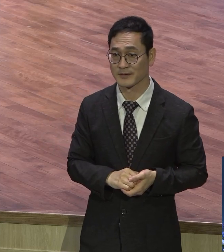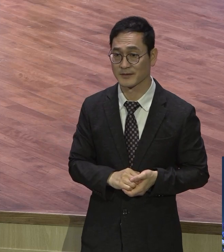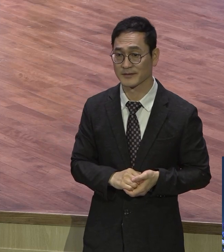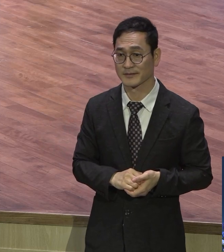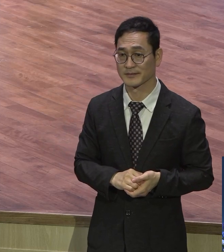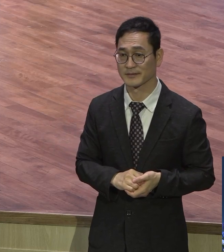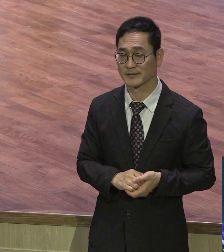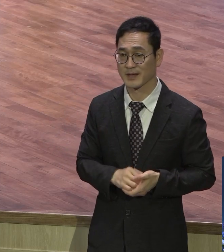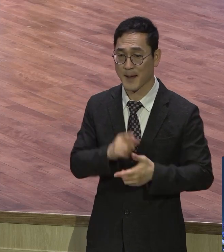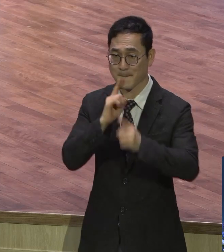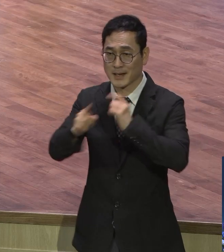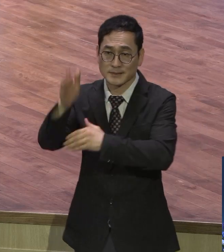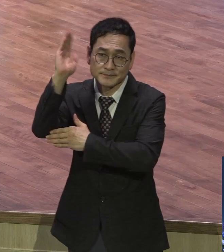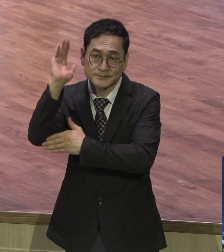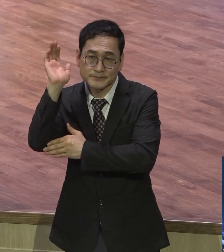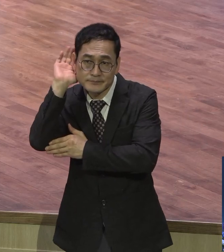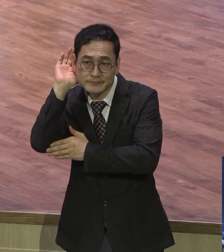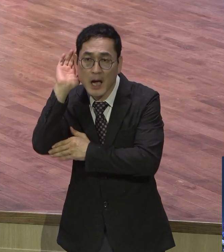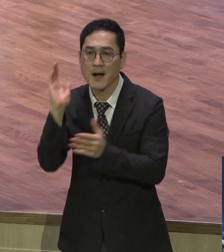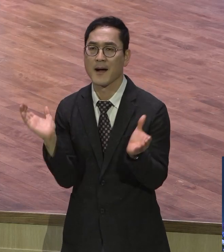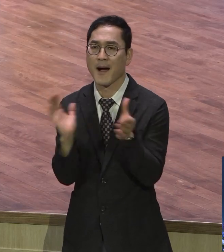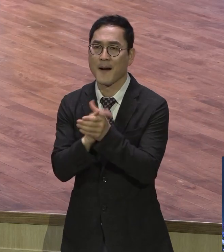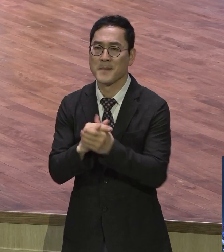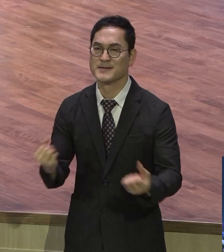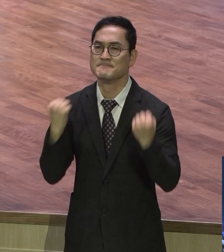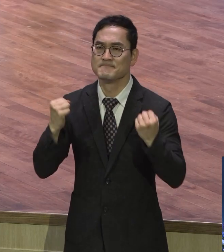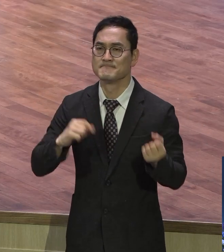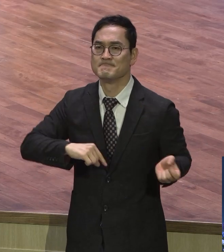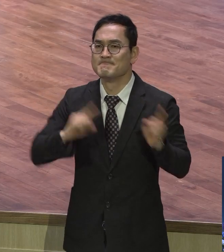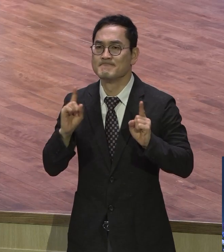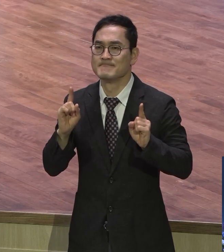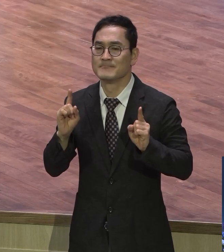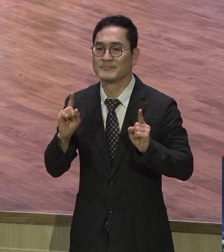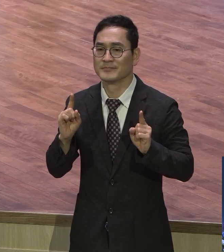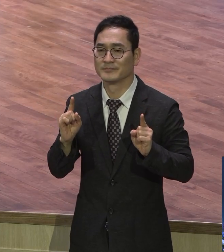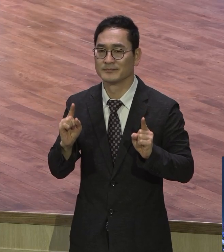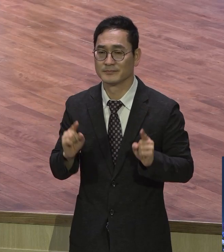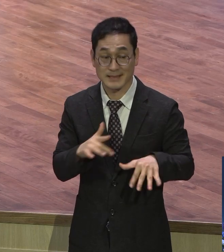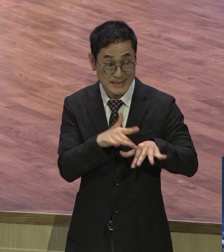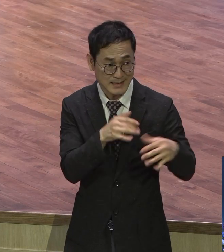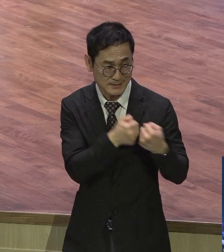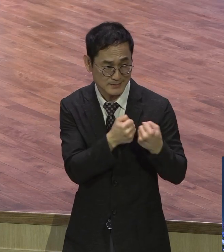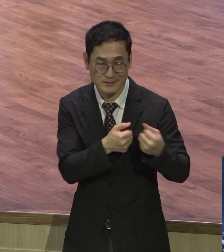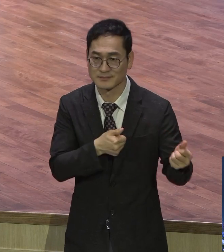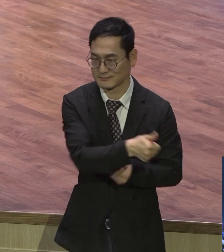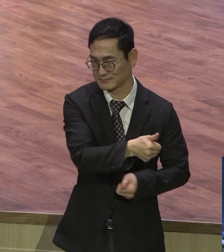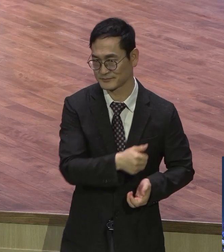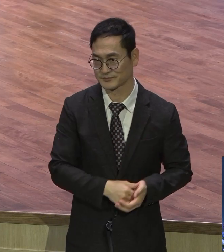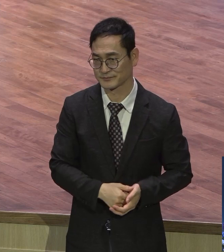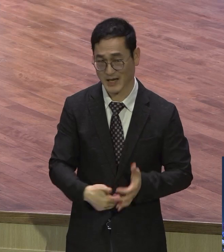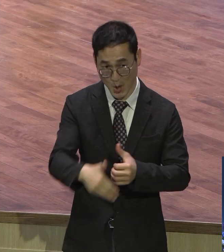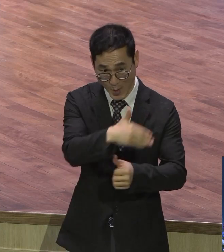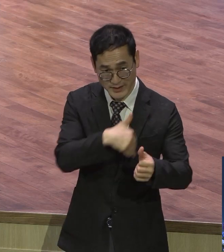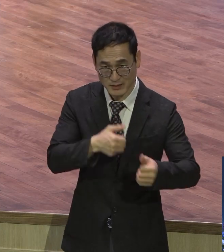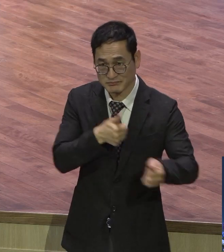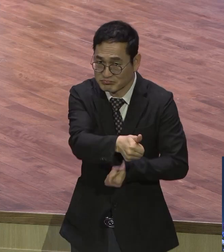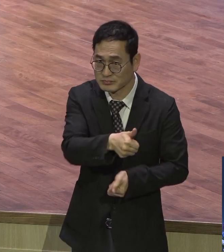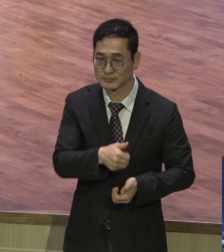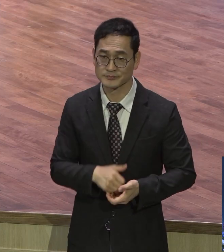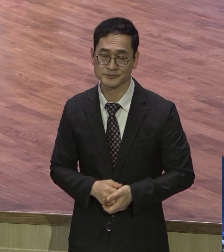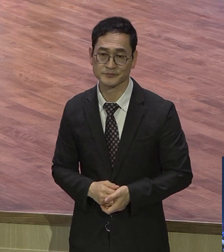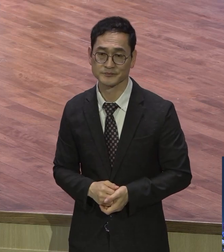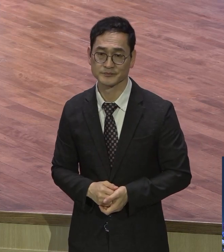얻고 이것이 너의 힘이다 세상 이길 힘 사단과 싸워 이길 힘 환경과 싸워 이길 힘